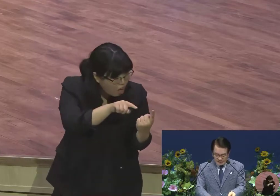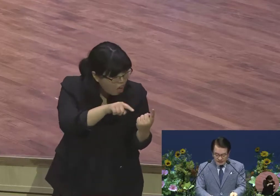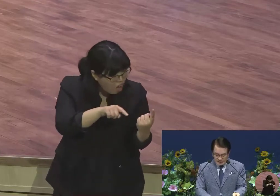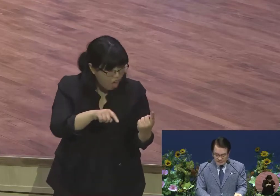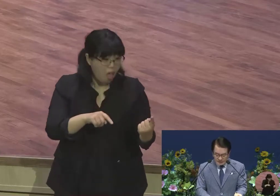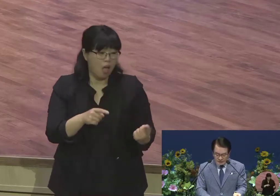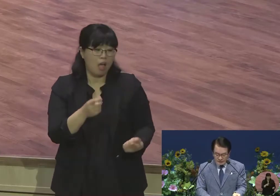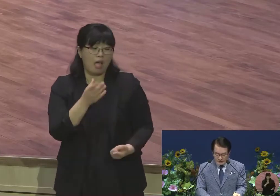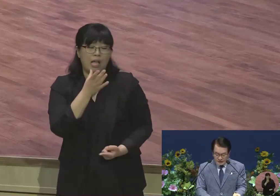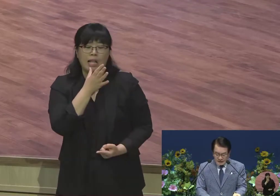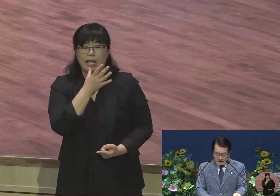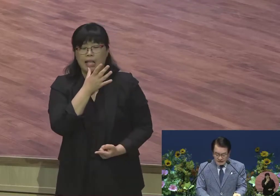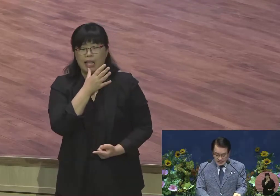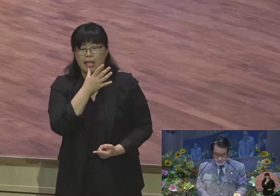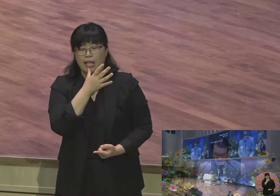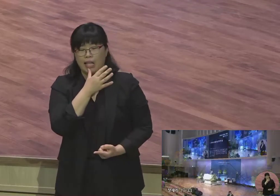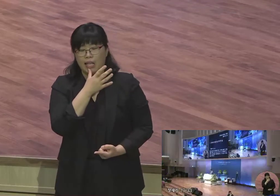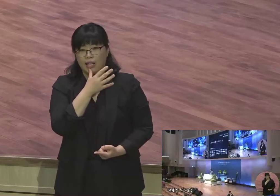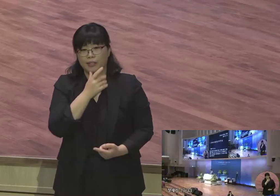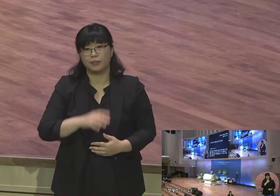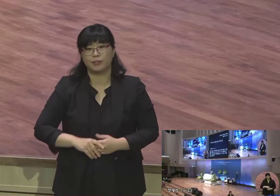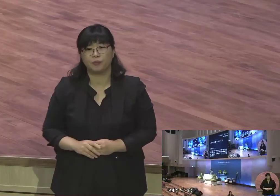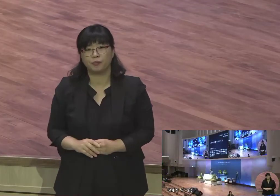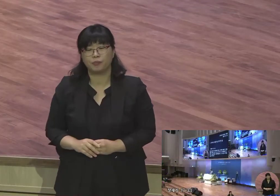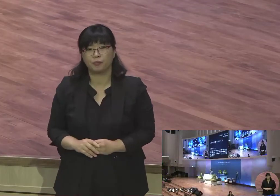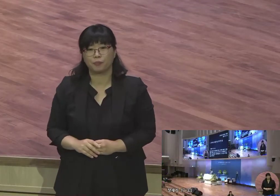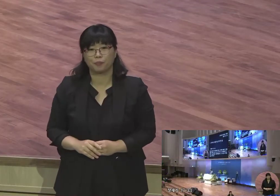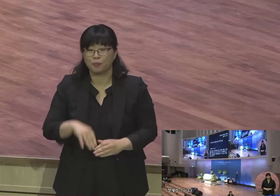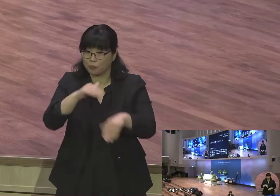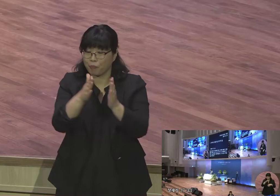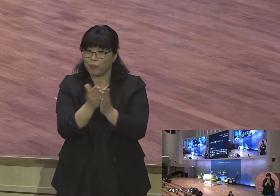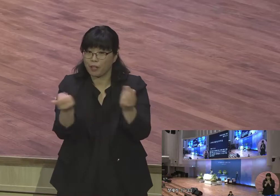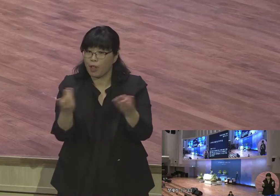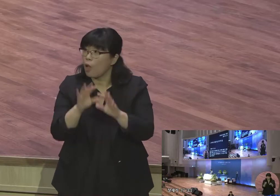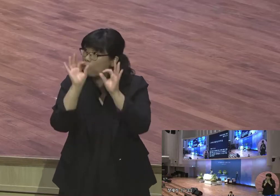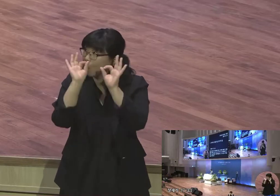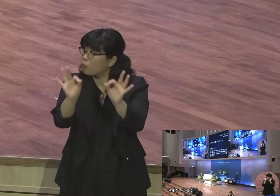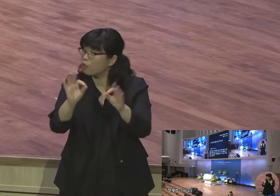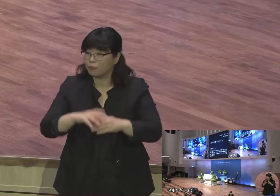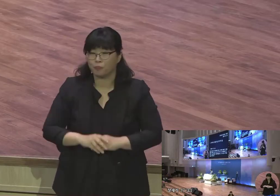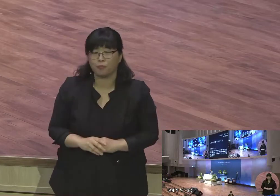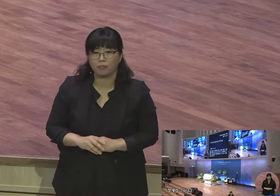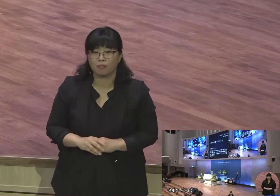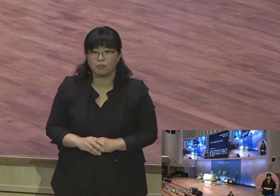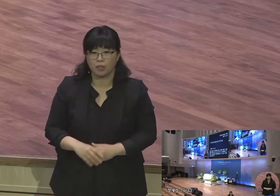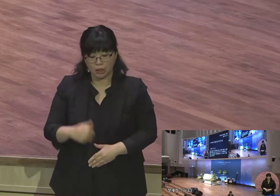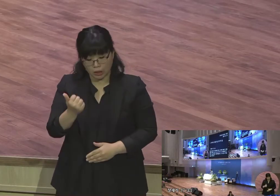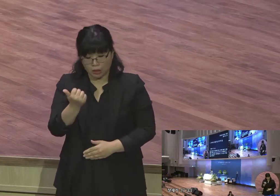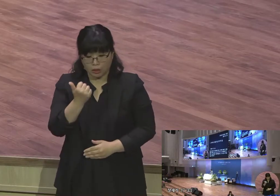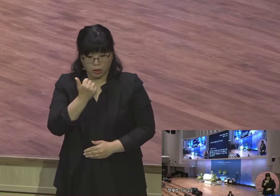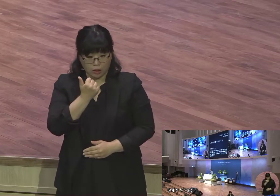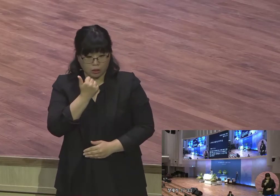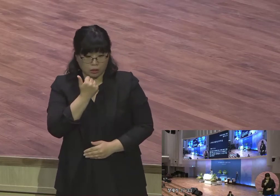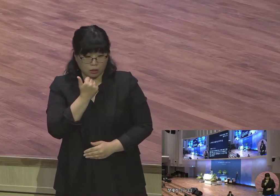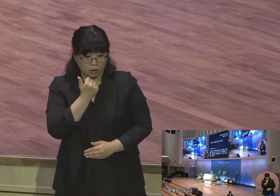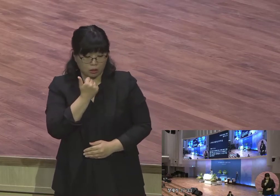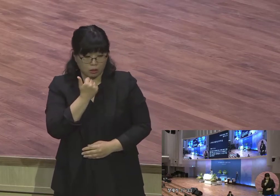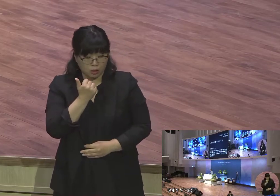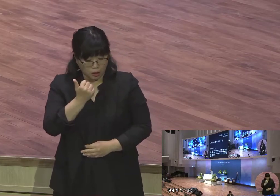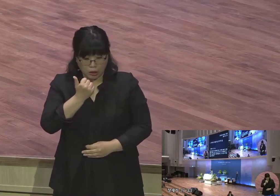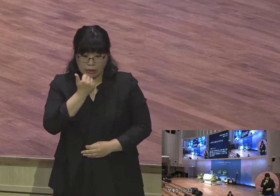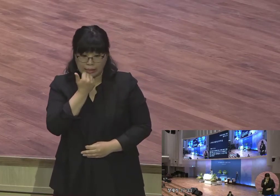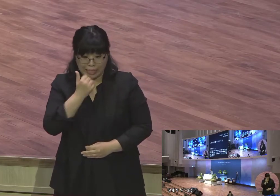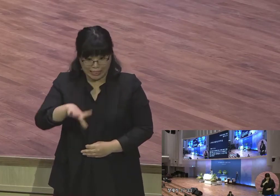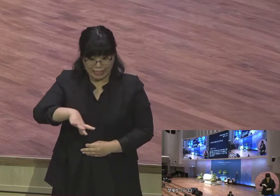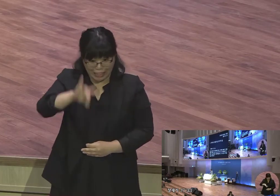33절 보세요 이삭이 심히 크게 떨며 이르되 그러면 사냥한 고기를 내게 가져온 자가